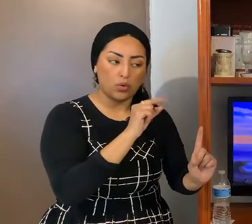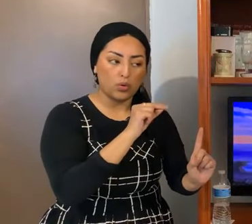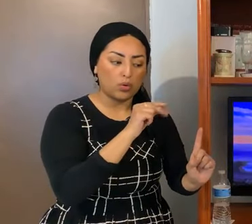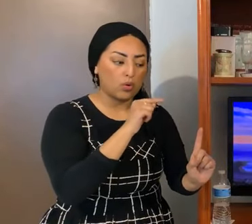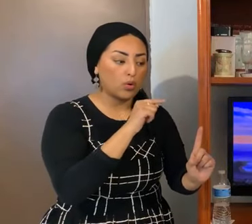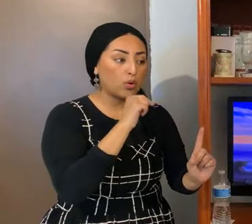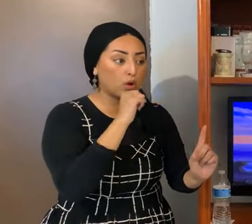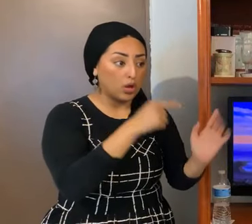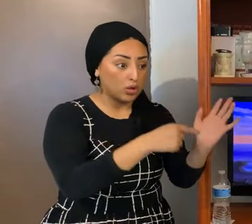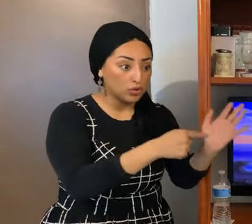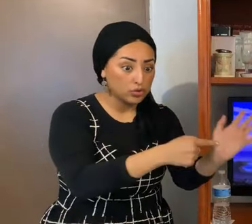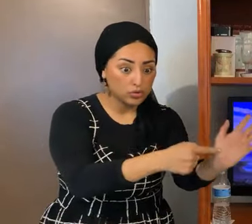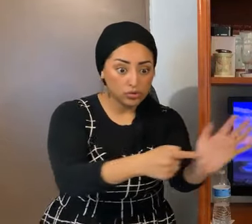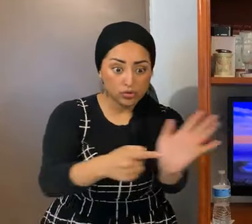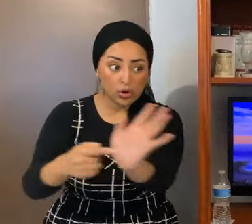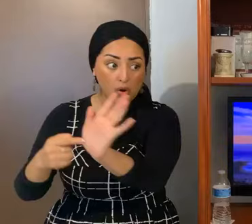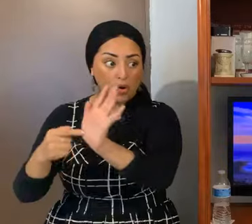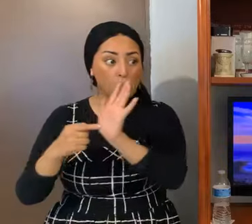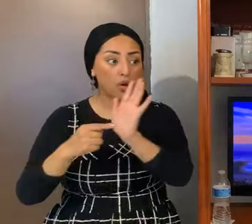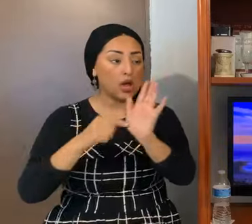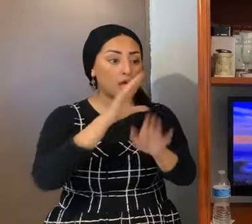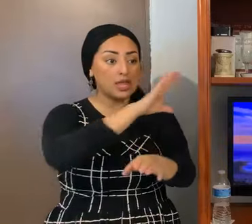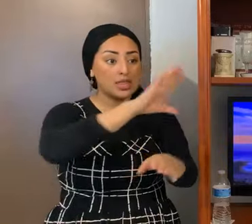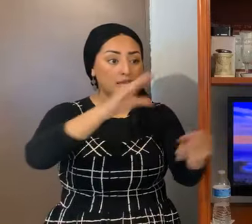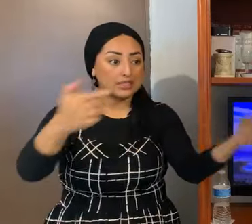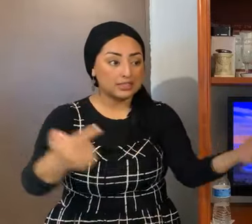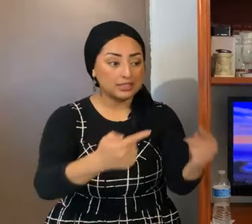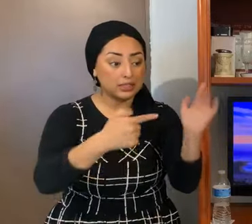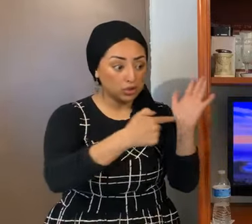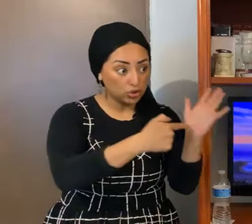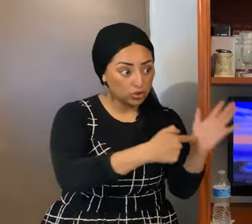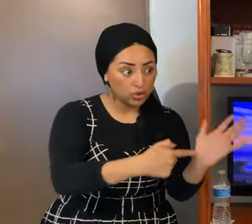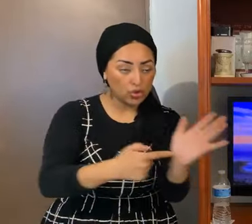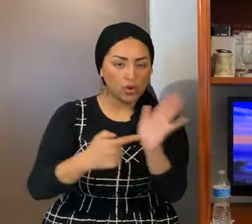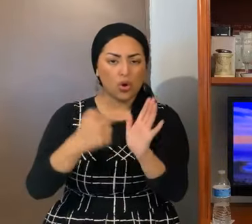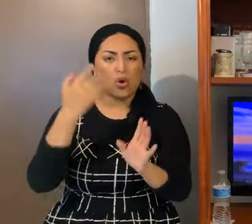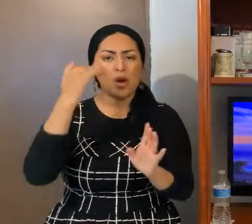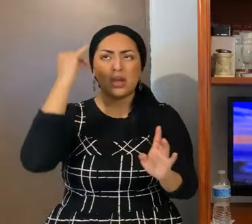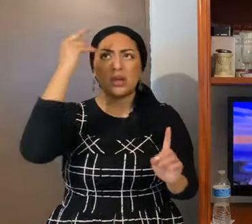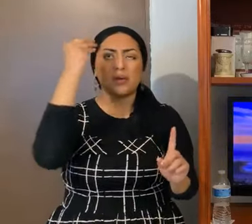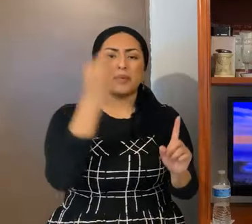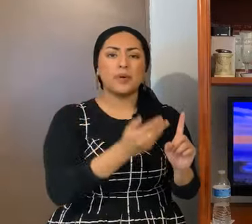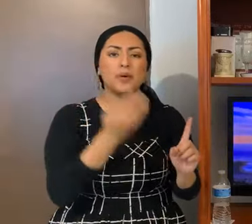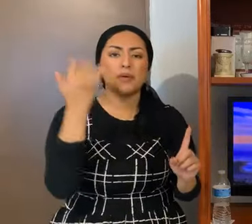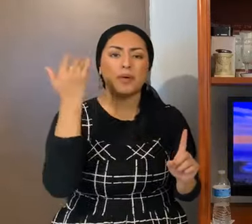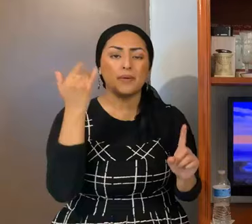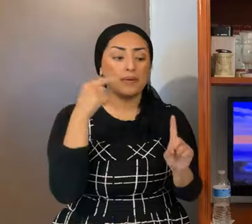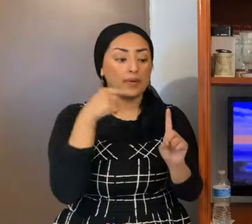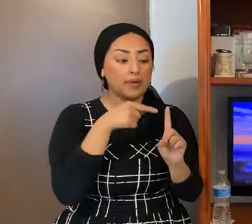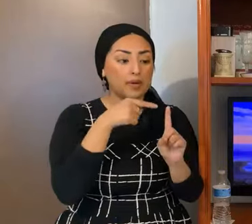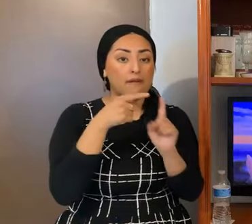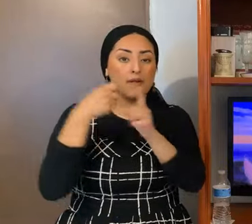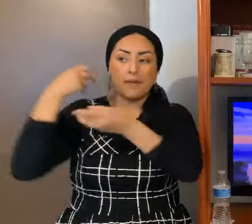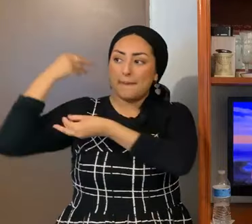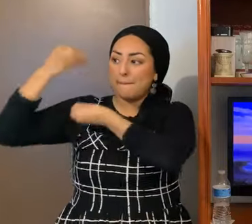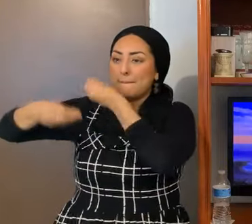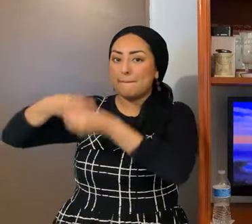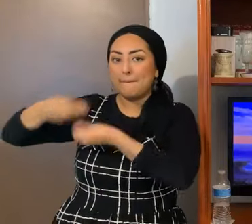mostrarás todas sus abominaciones? ¿Por qué le está diciendo esto a Ezequiel? Porque él era de la línea de